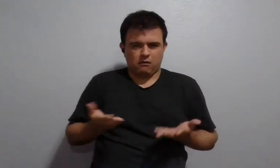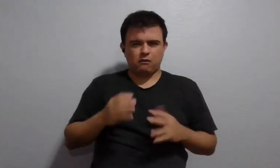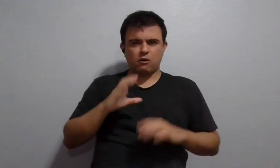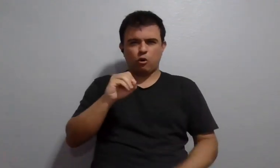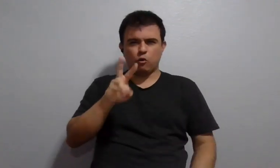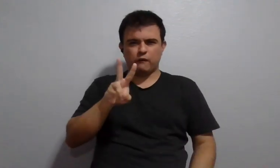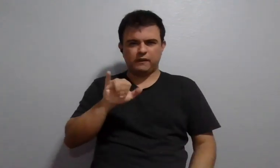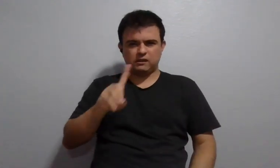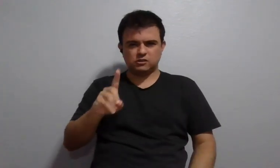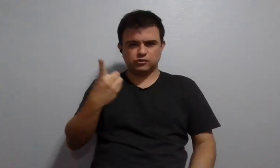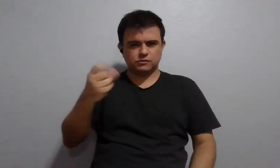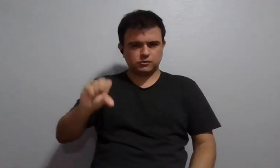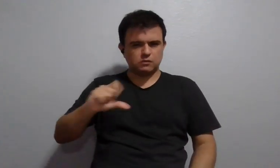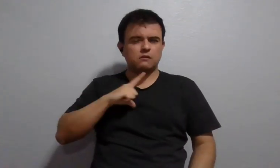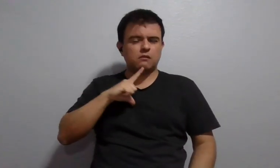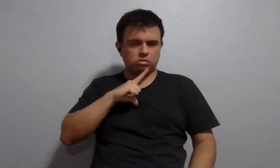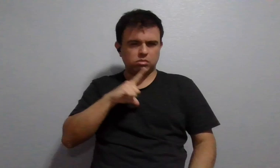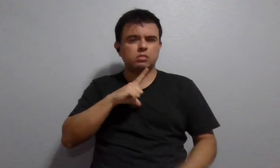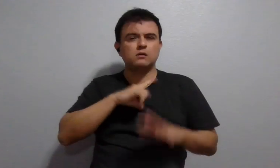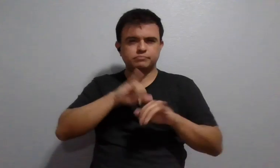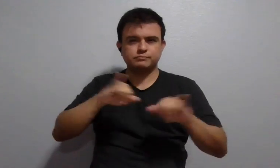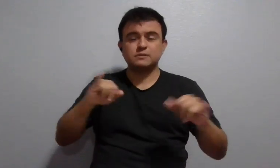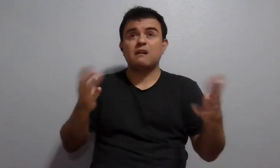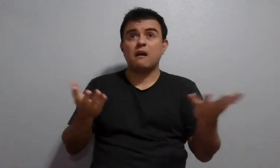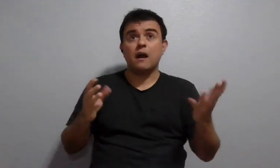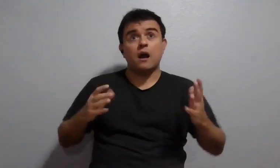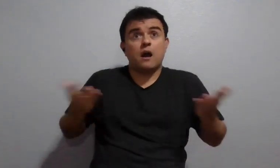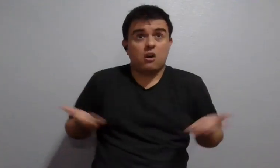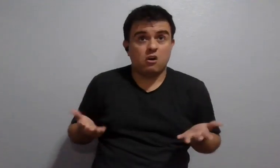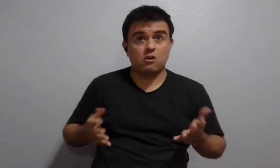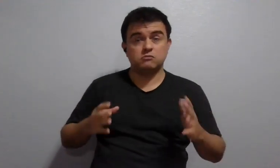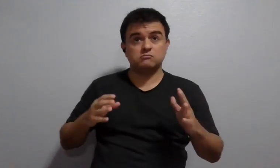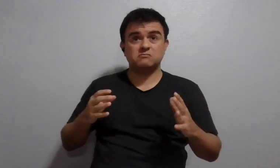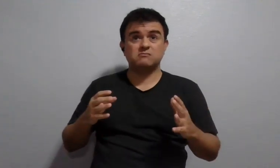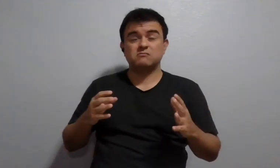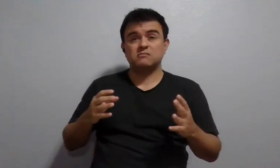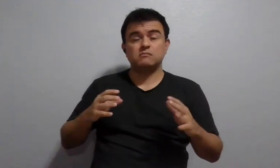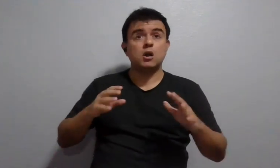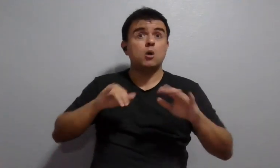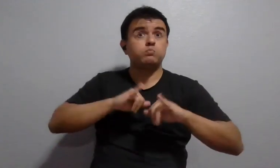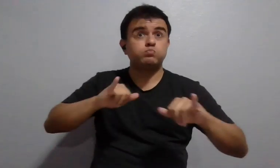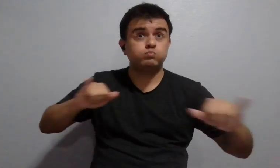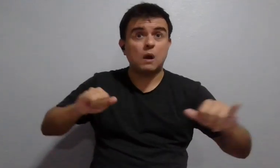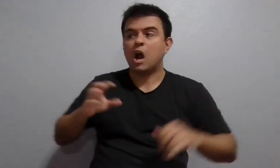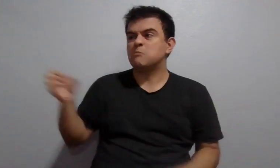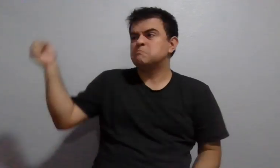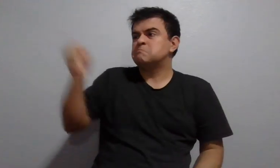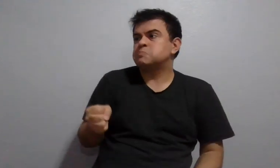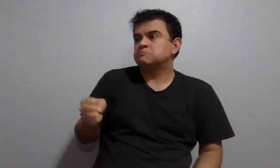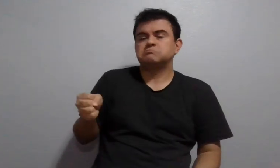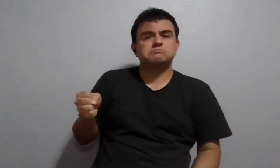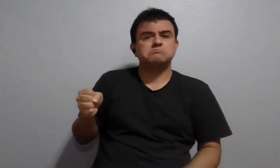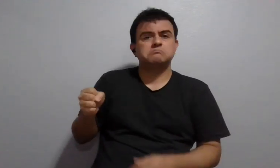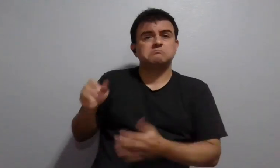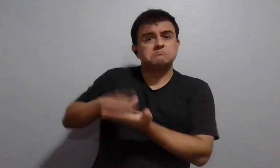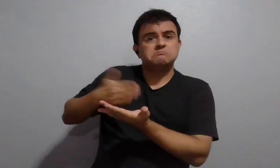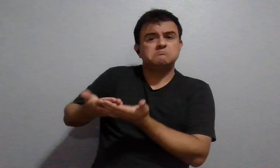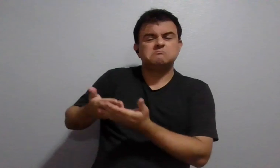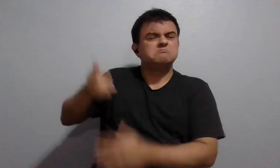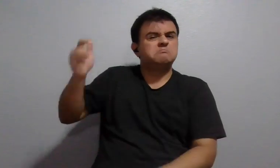que eles estão fazendo pronunciamento e colocam qualquer pessoa para fazer a interpretação, fazendo que a nossa federação